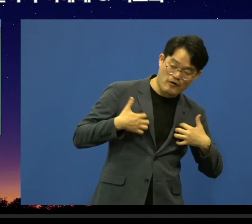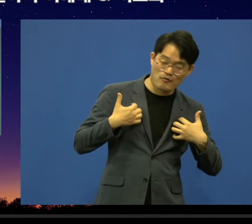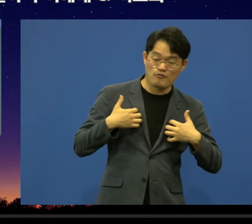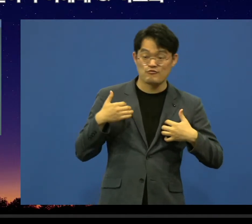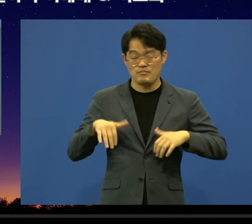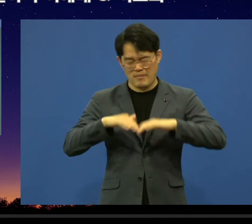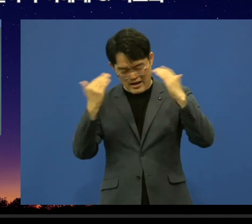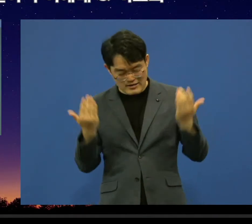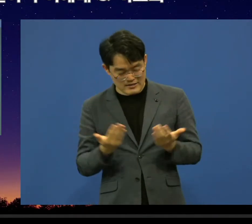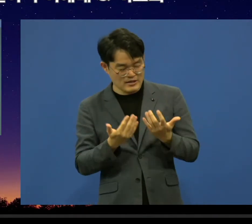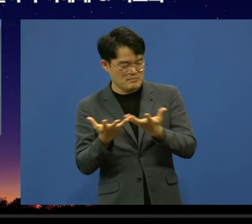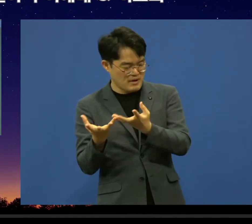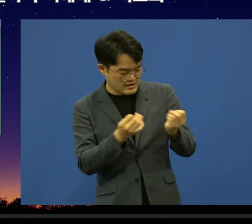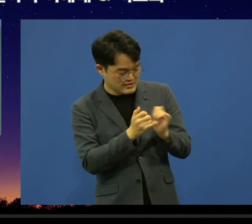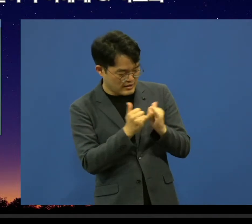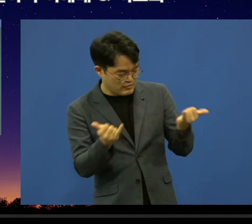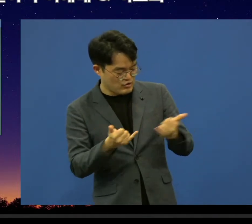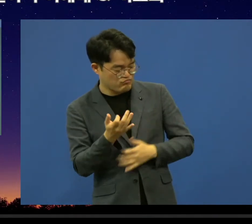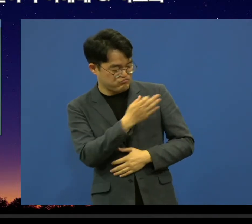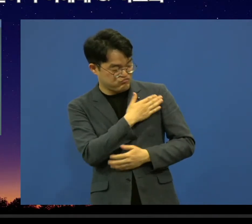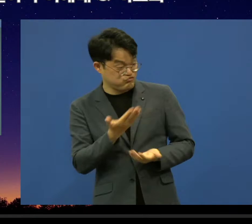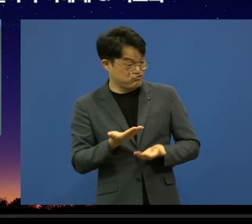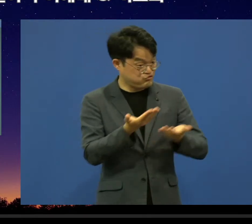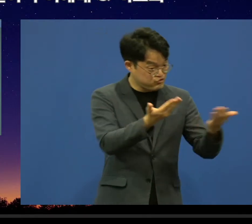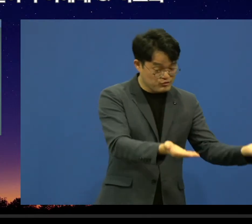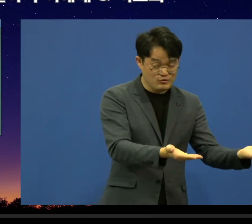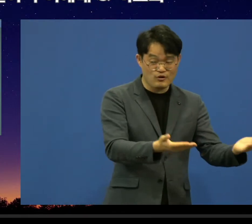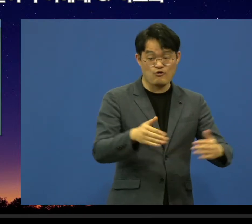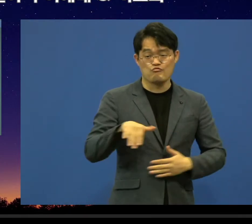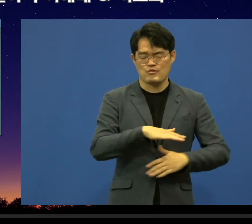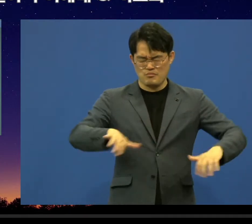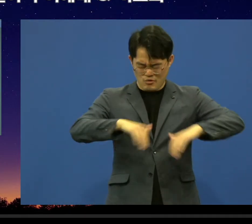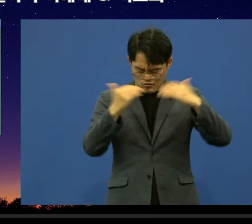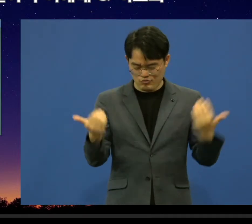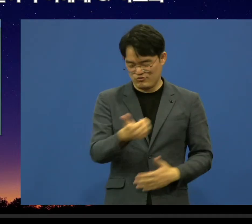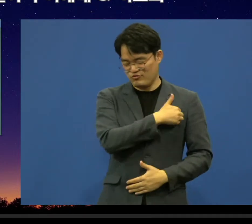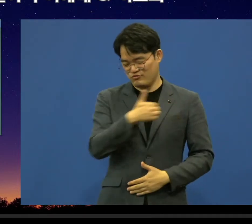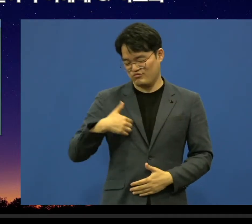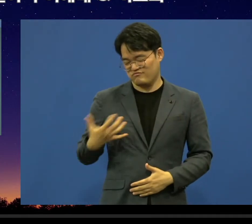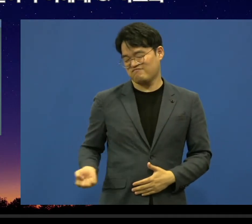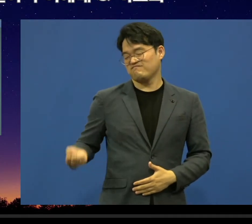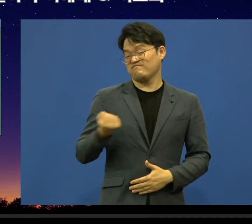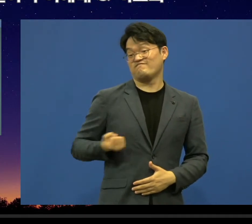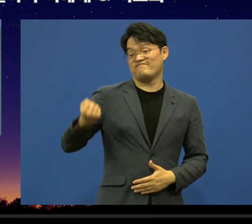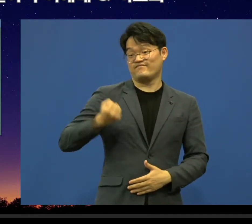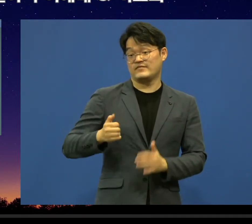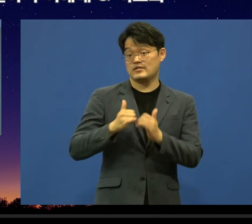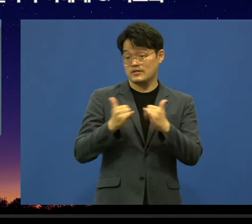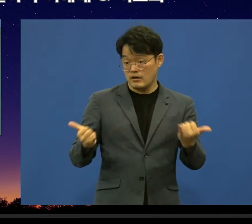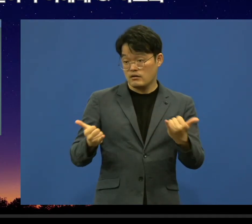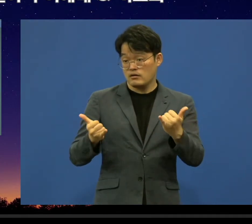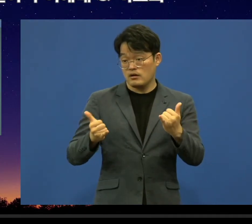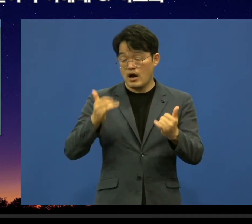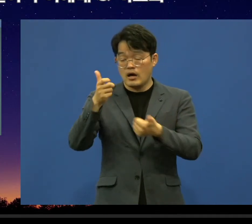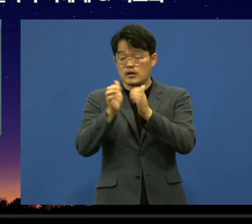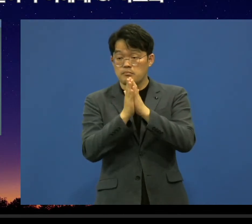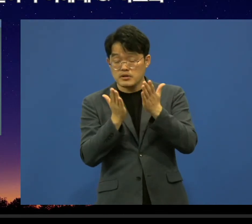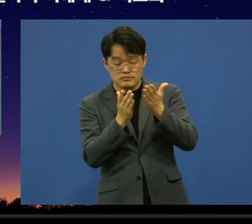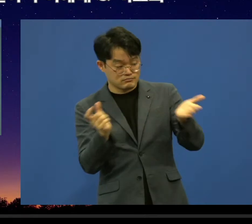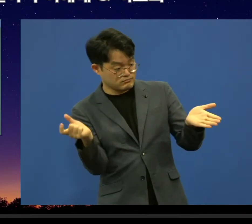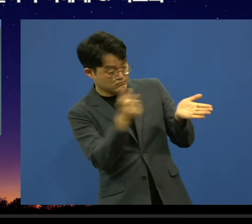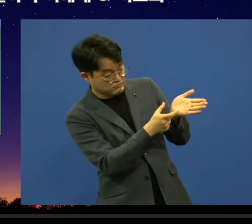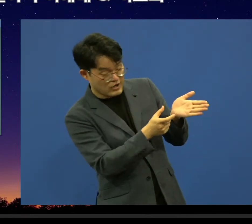많은 사람을 부유하게 하고 아무것도 없는 자 같으나 모든 것을 가진 자로다. 여러분, 이런 말씀을 많이